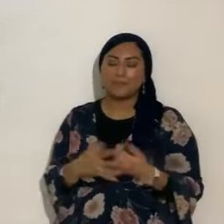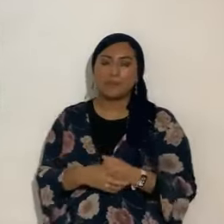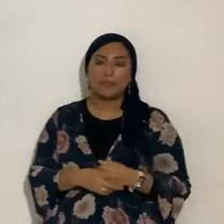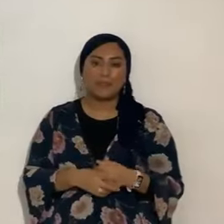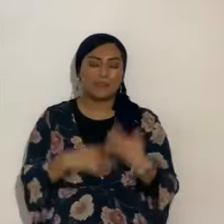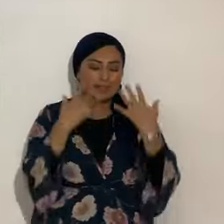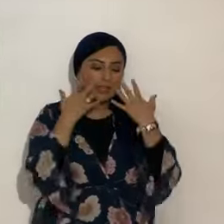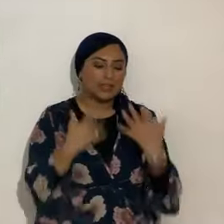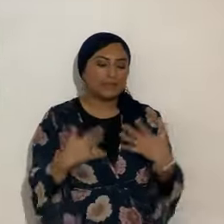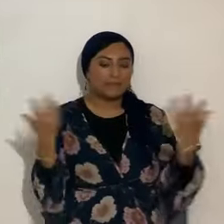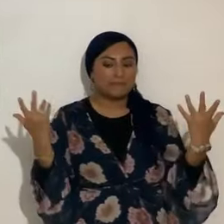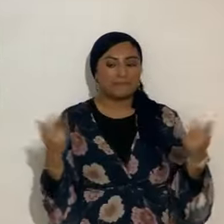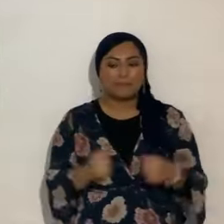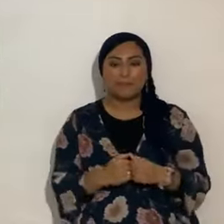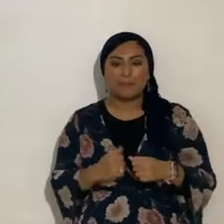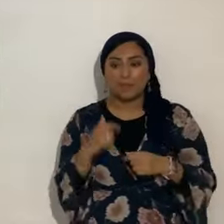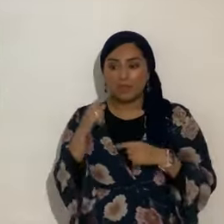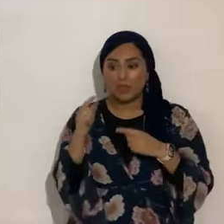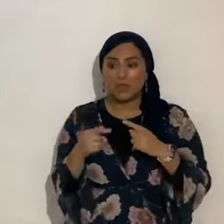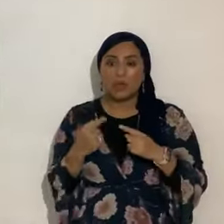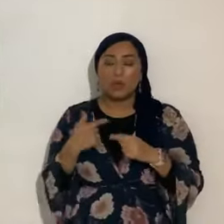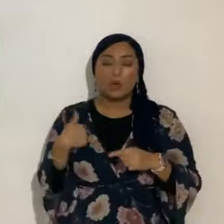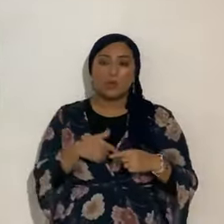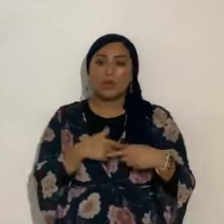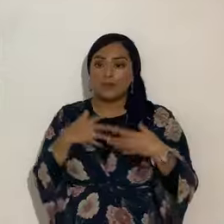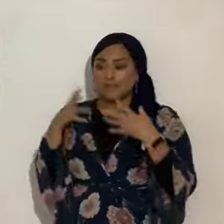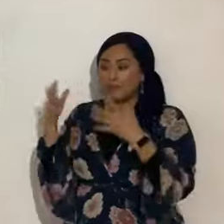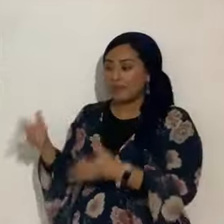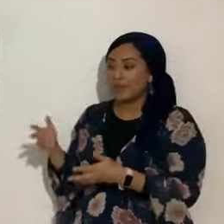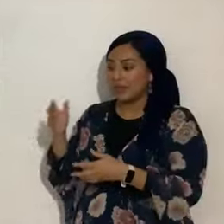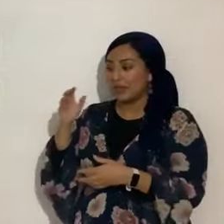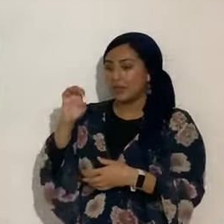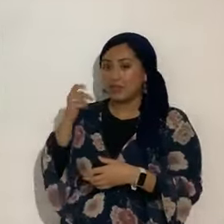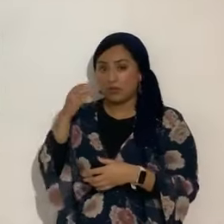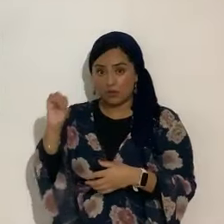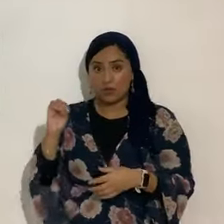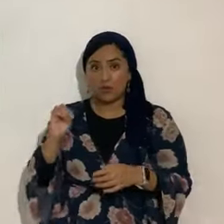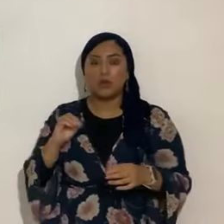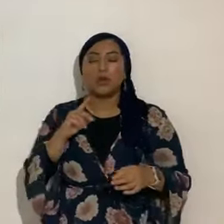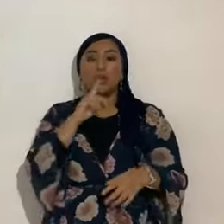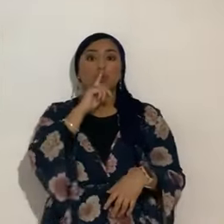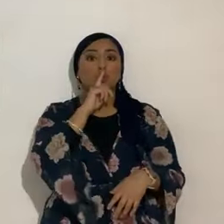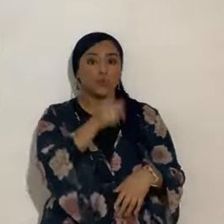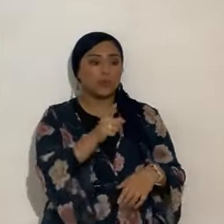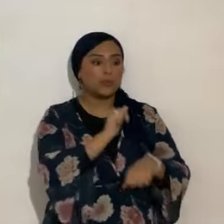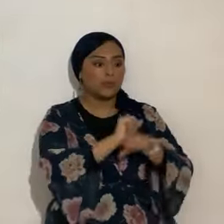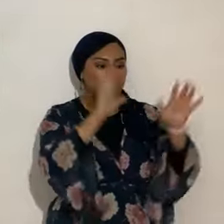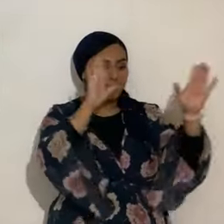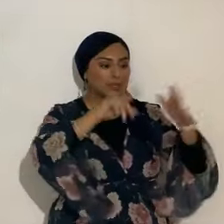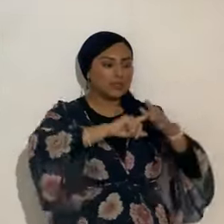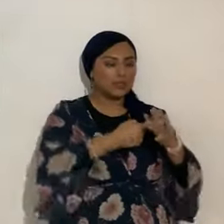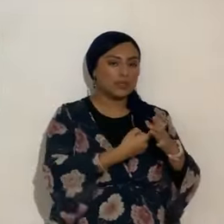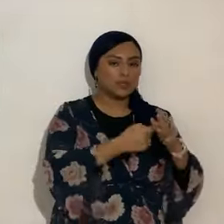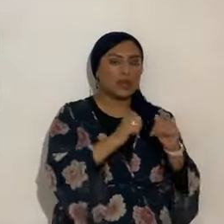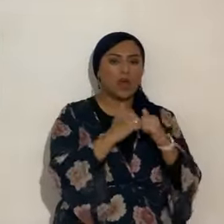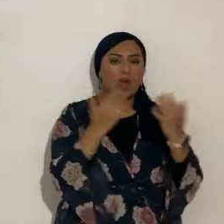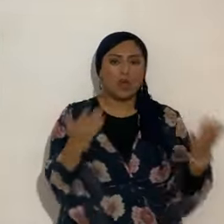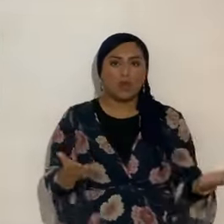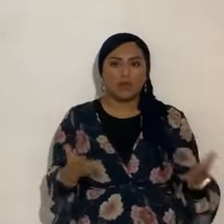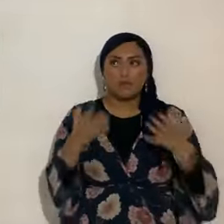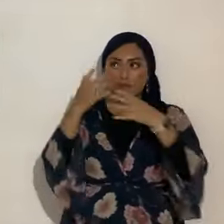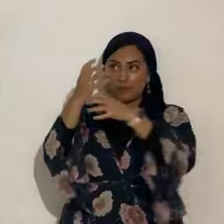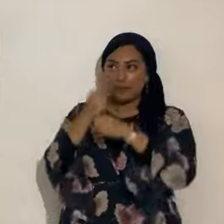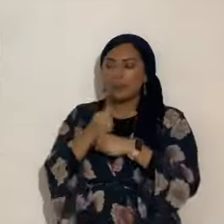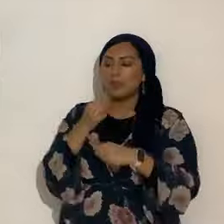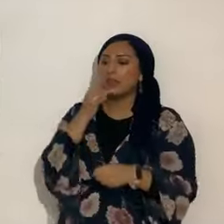Sí, qué terrible. Cuando uno deja el ego, empiezan realmente los milagros. ¿Cómo? Bueno, recibiendo